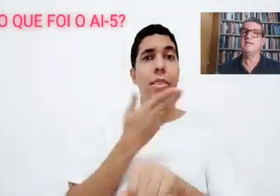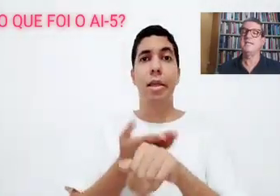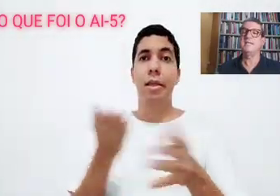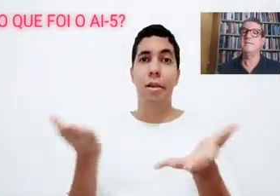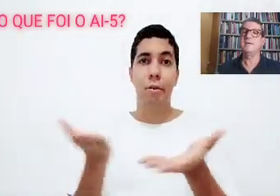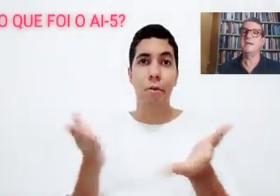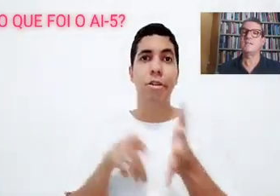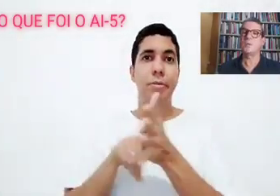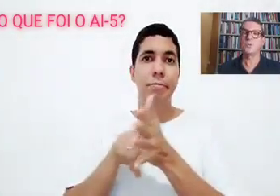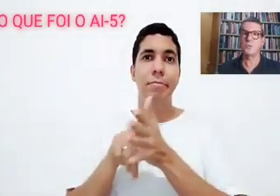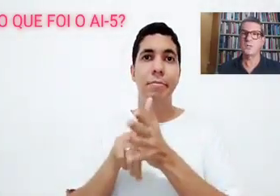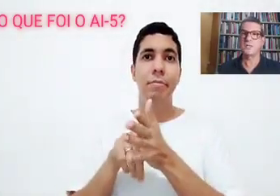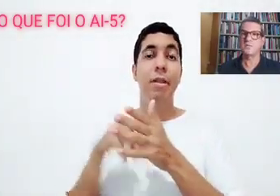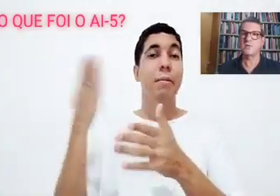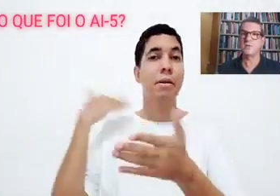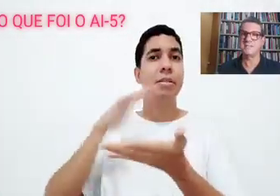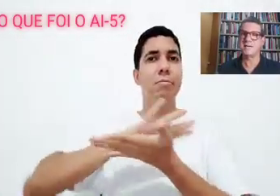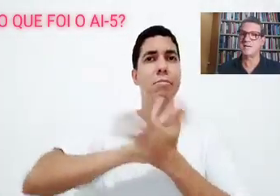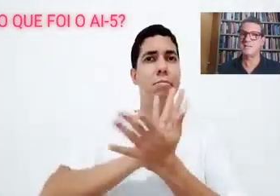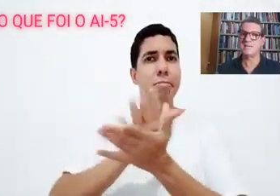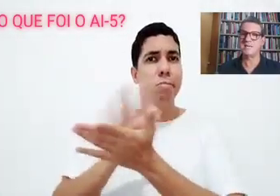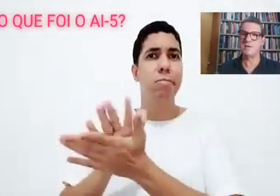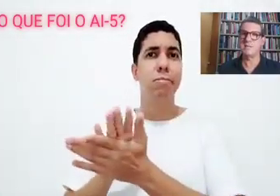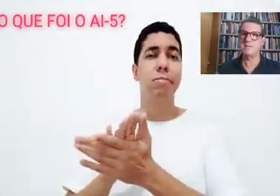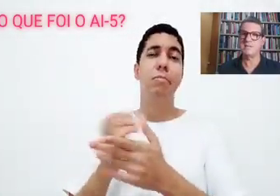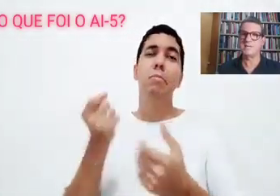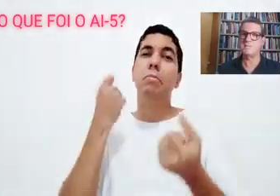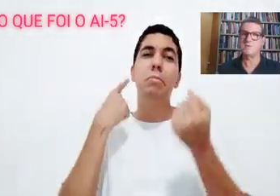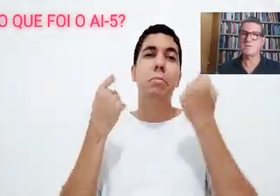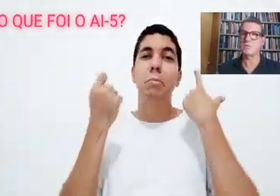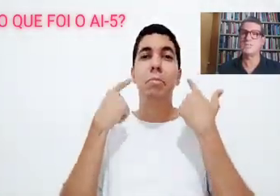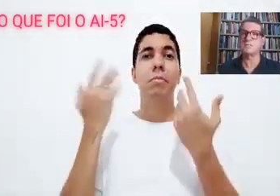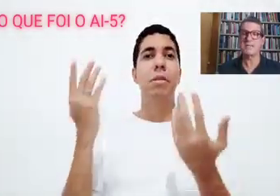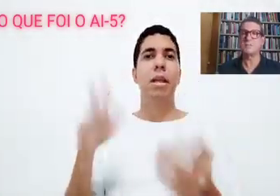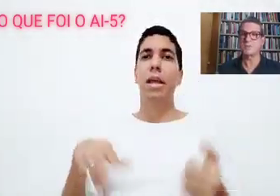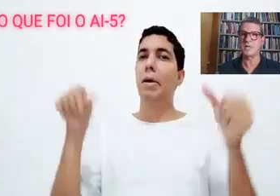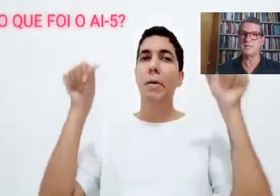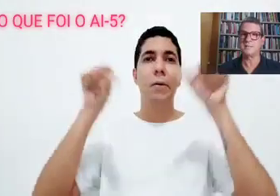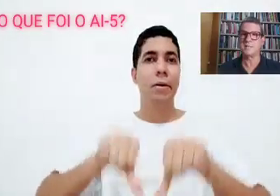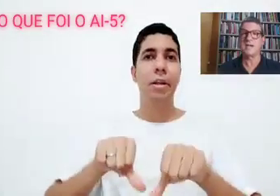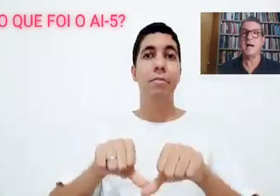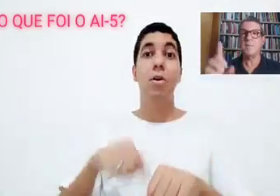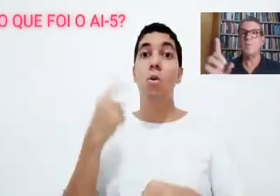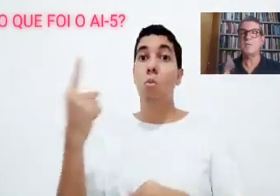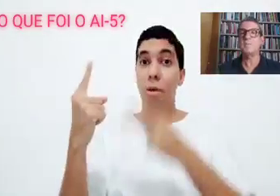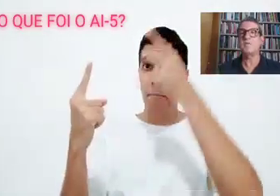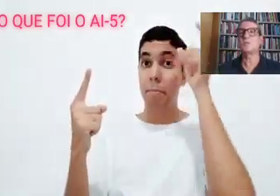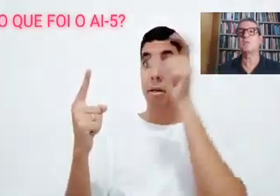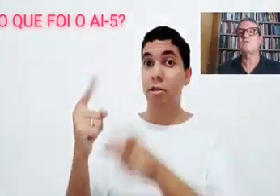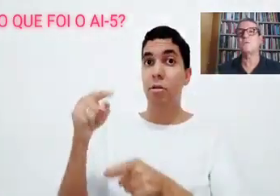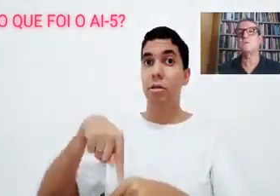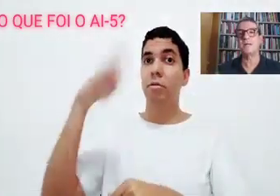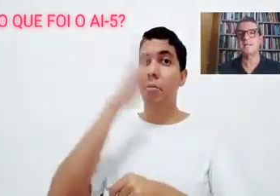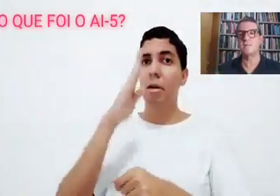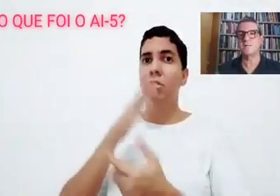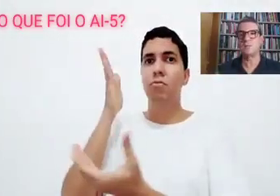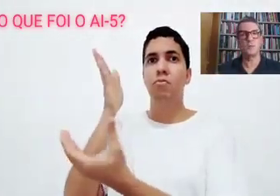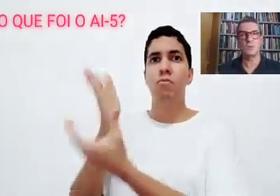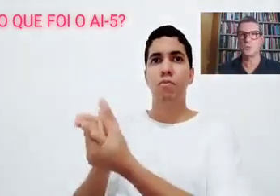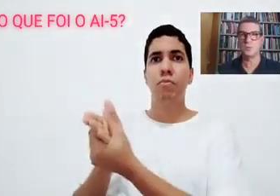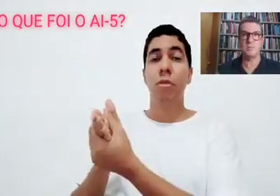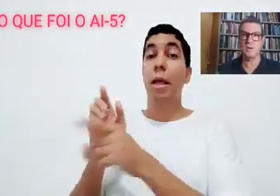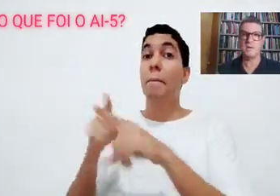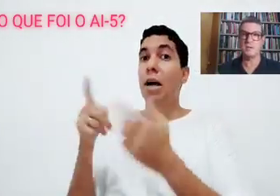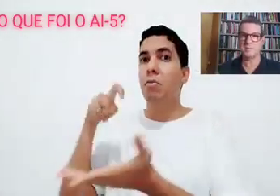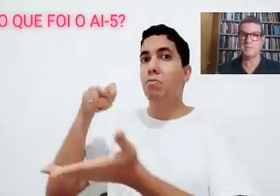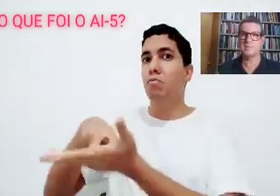pertence. Então a tortura que foi generalizada, que foi banalizada, foi uma das coisas mais brutais. Há uma única pessoa que foi condenada no Brasil